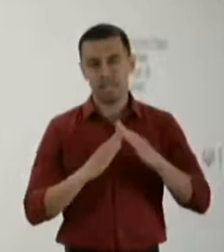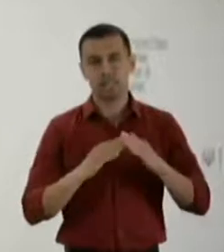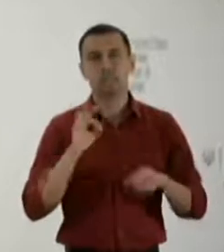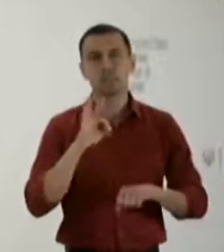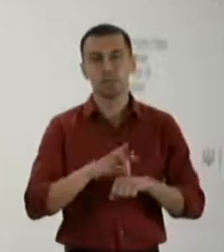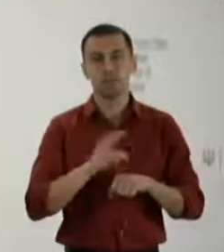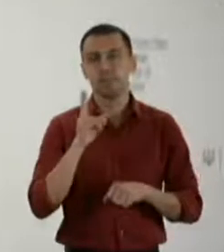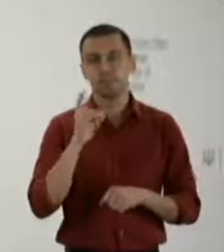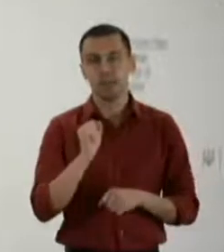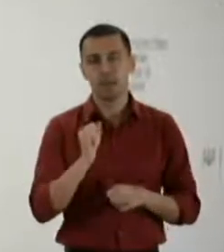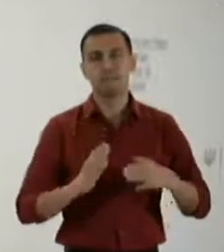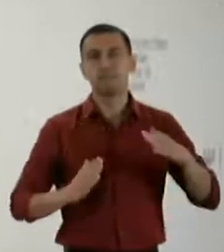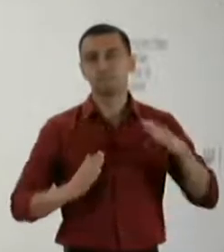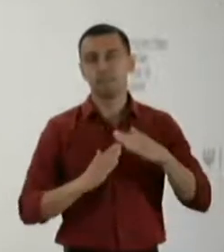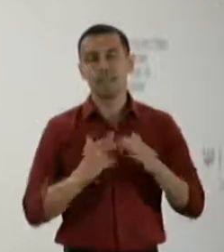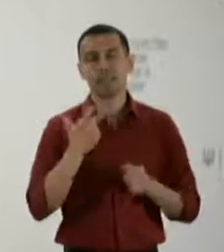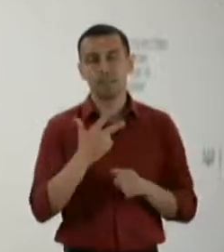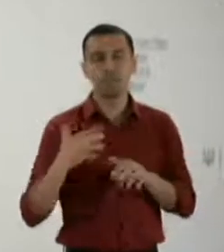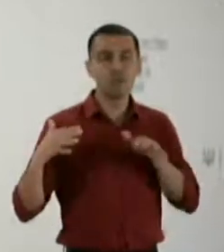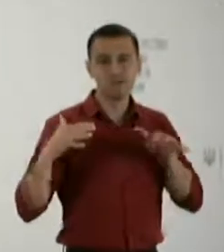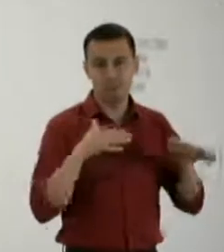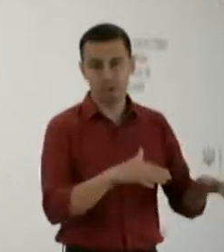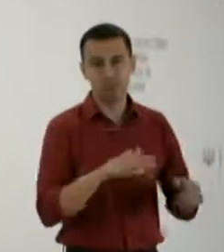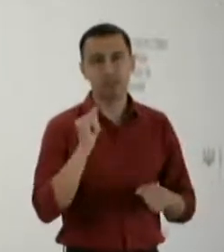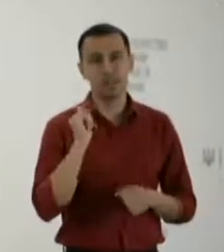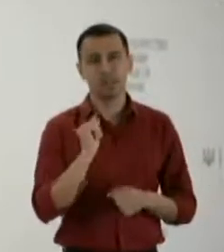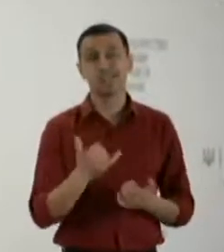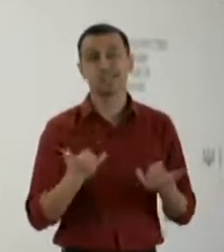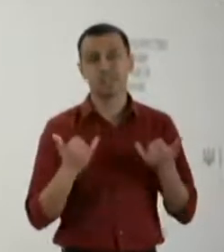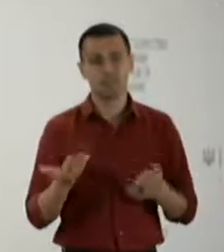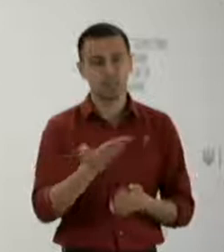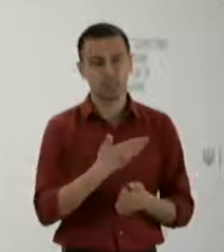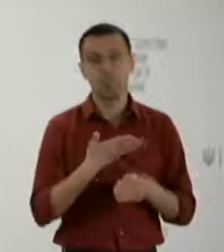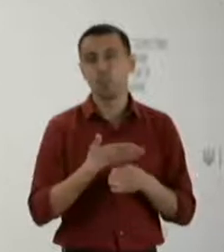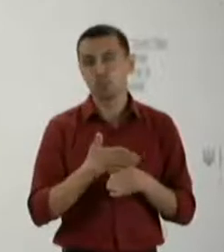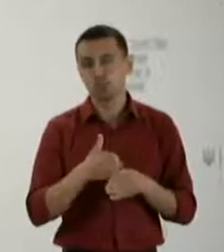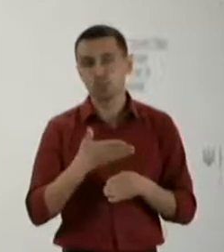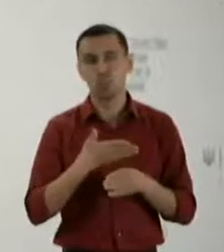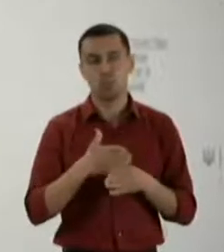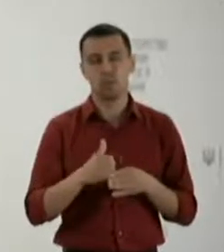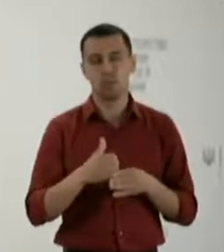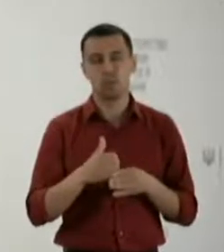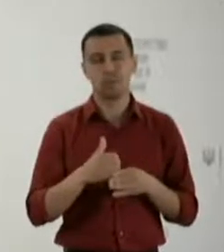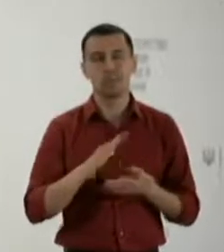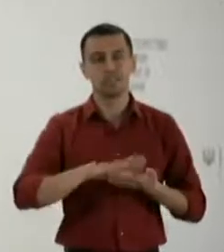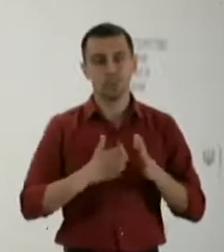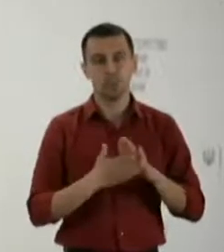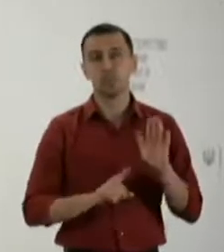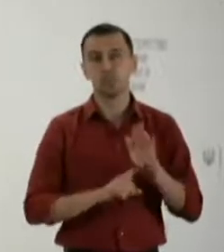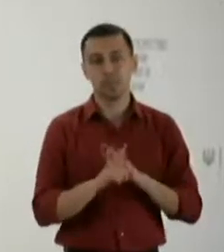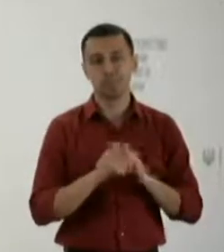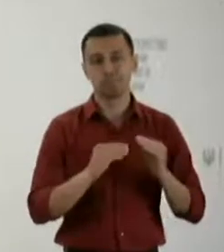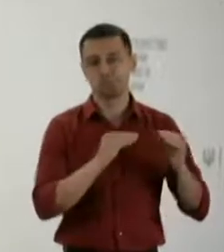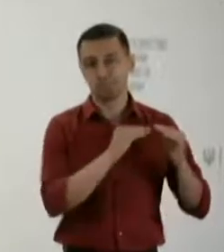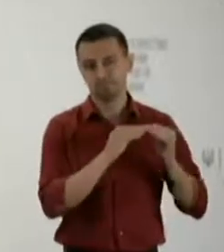захворюваності, на пік третьої хвилі, і зараз ми поступово, ситуація почала